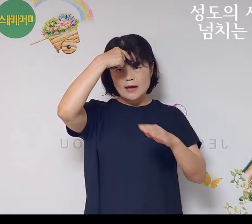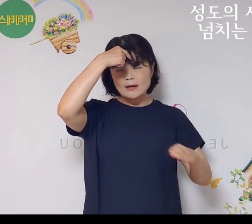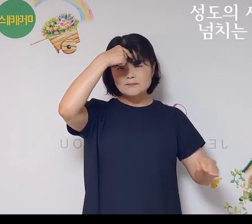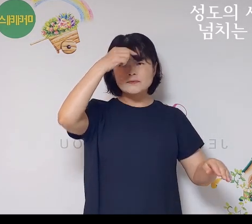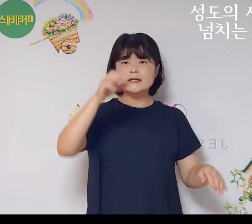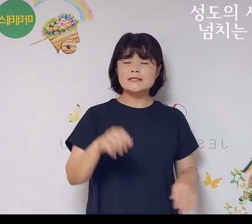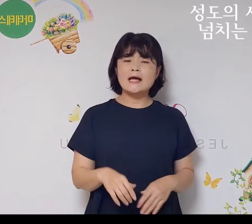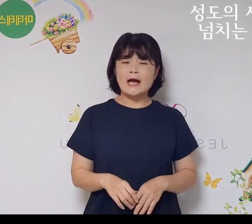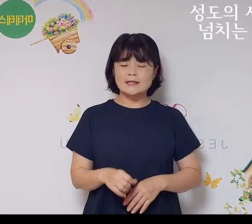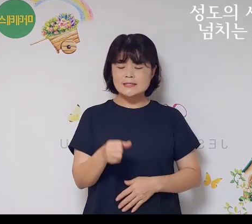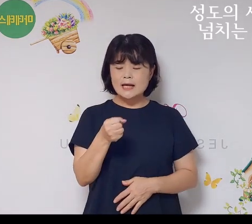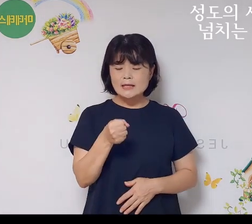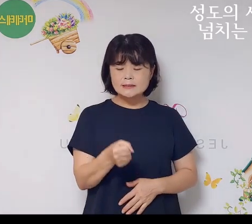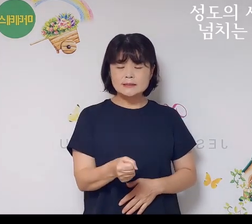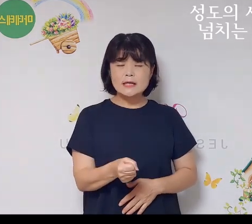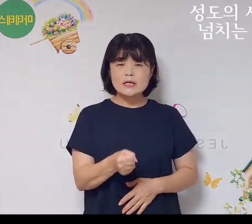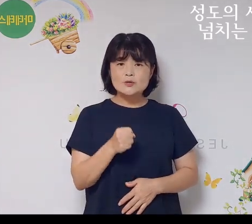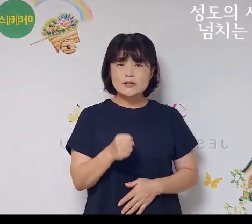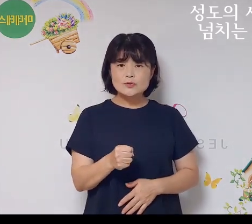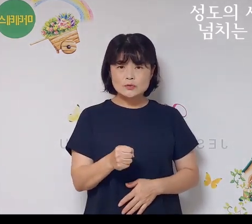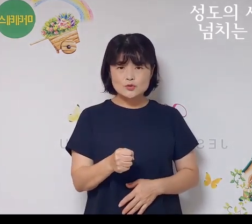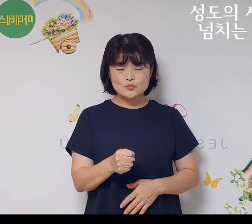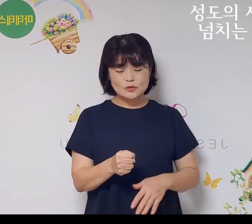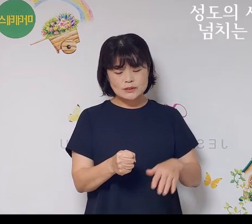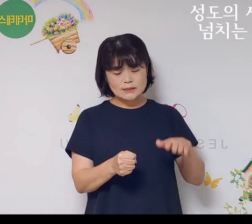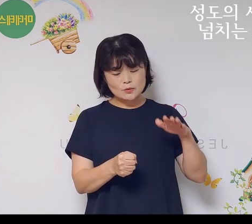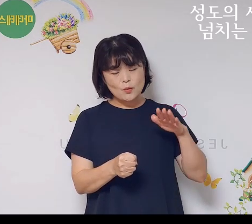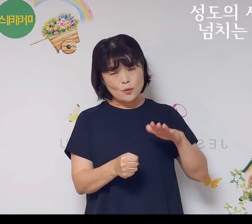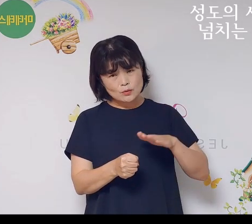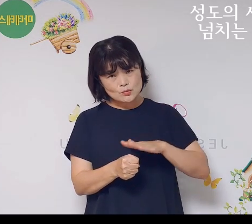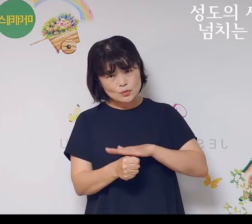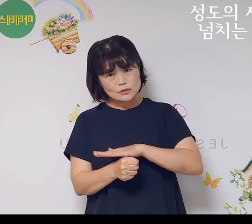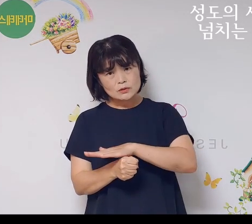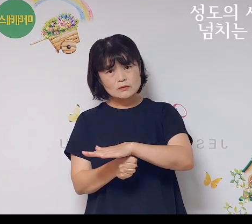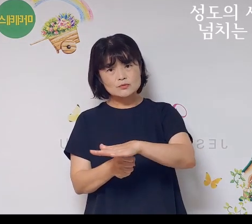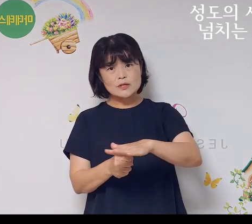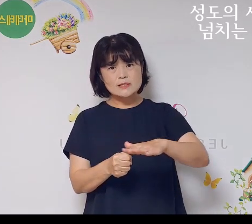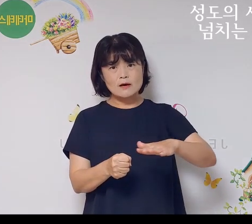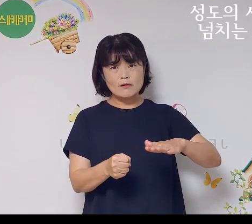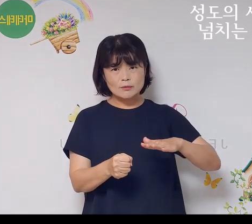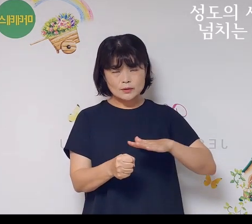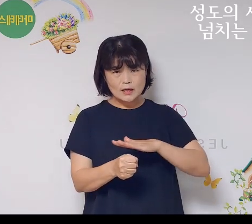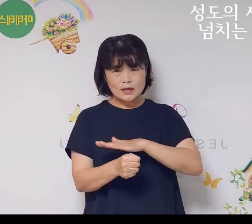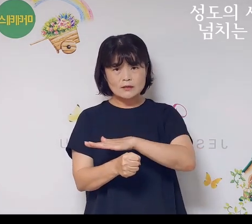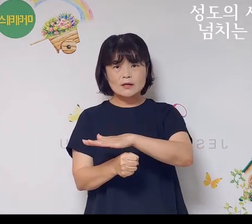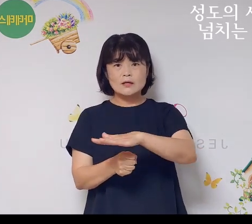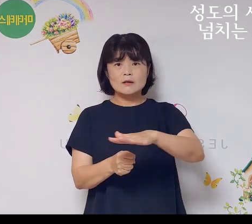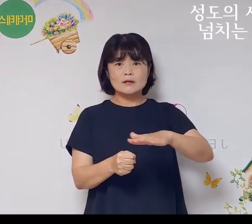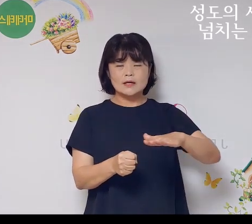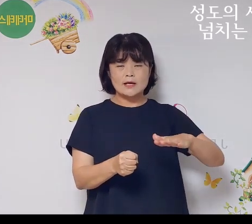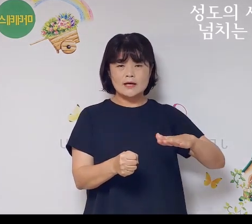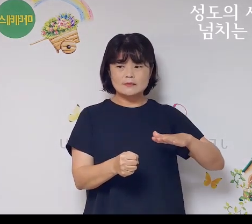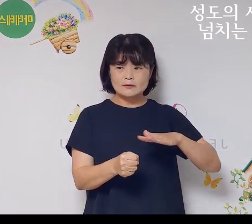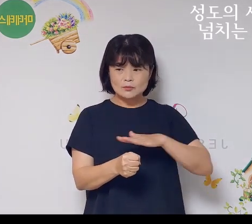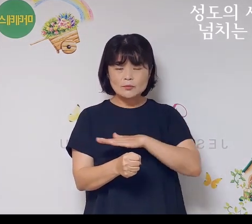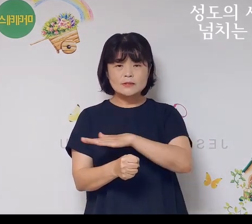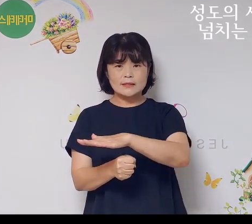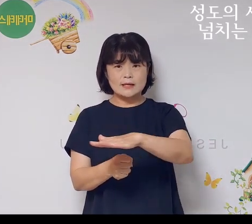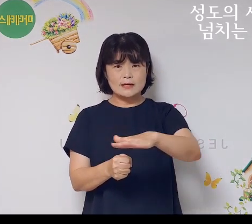성도의 사랑은 왼손은 주먹 쥐시고 오른손은 위에서 이렇게 약간 동그랗게